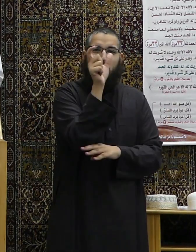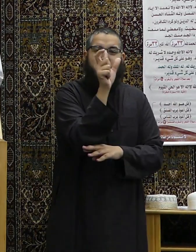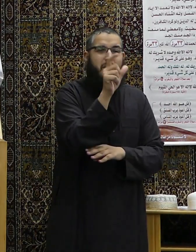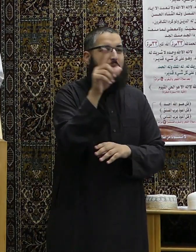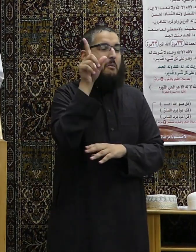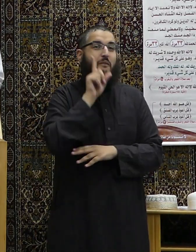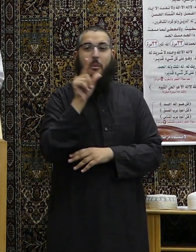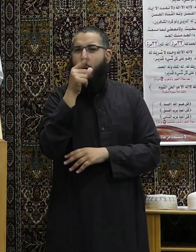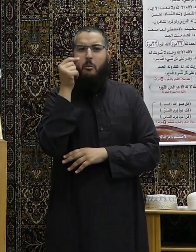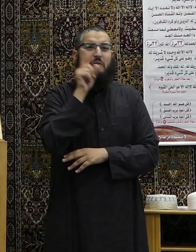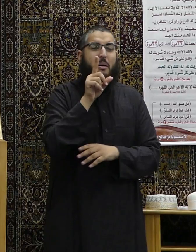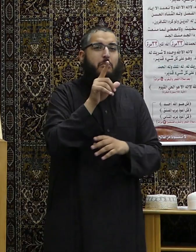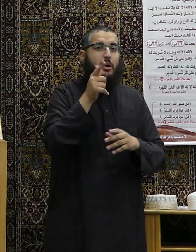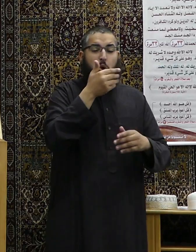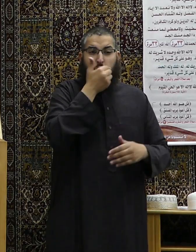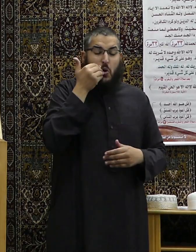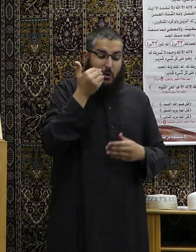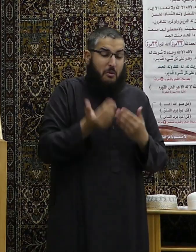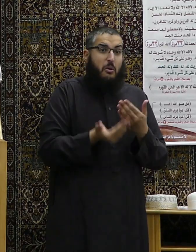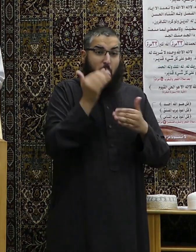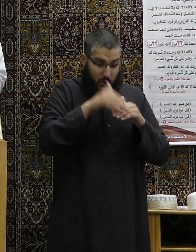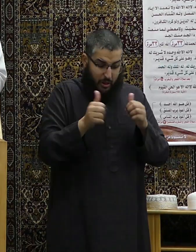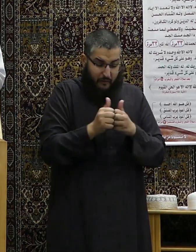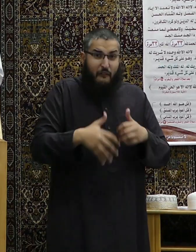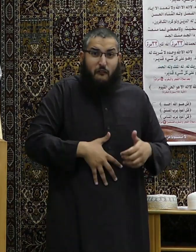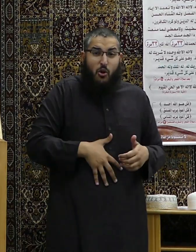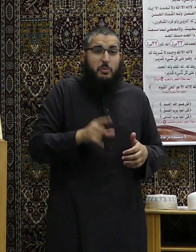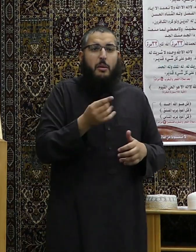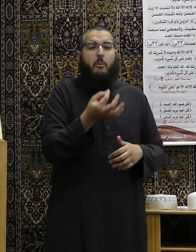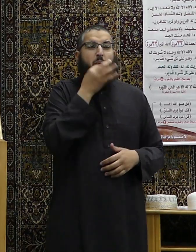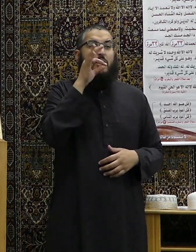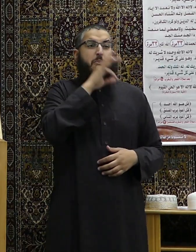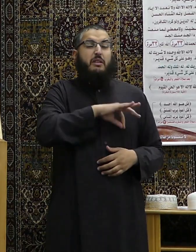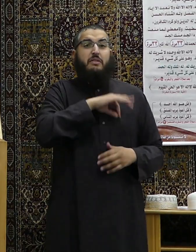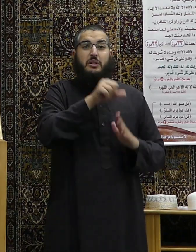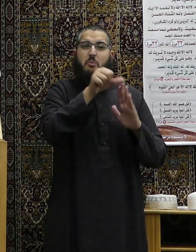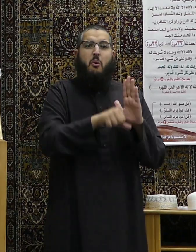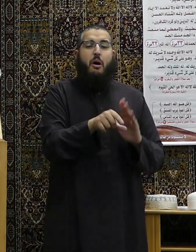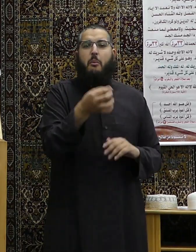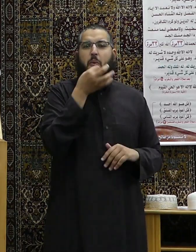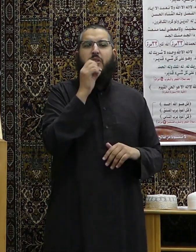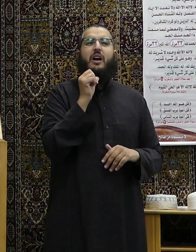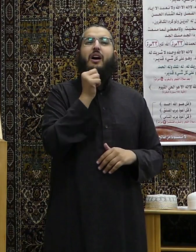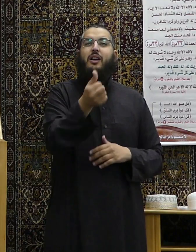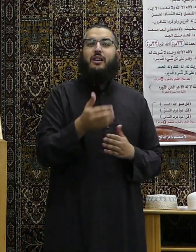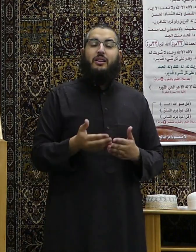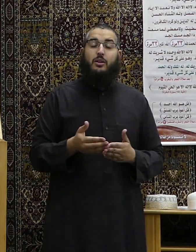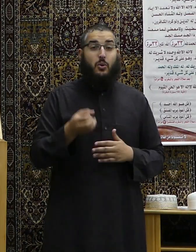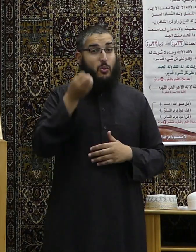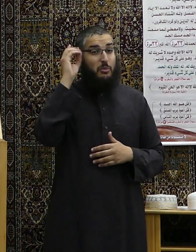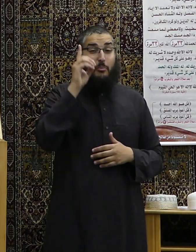mais ils ne vont pas réellement jeûner. Ils ne vont pas profiter de ce mois. Et n'oubliez pas, le prophète alayhi salatu